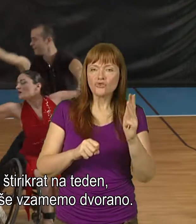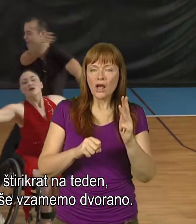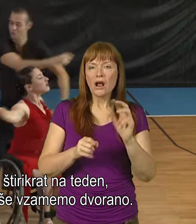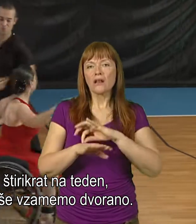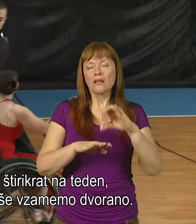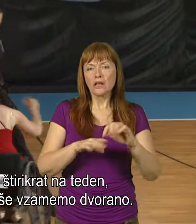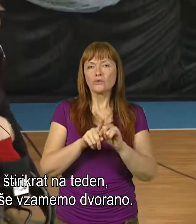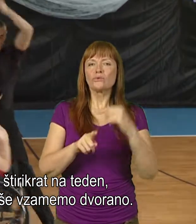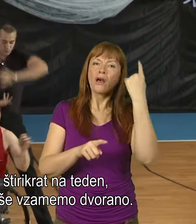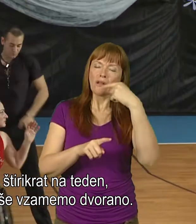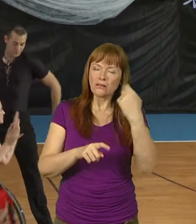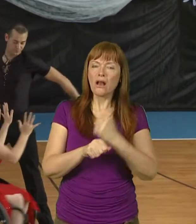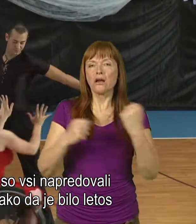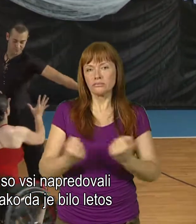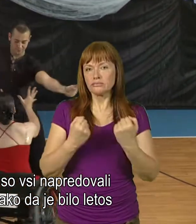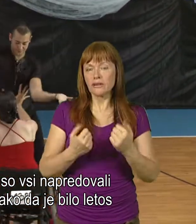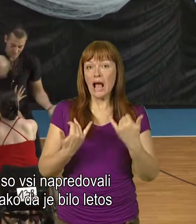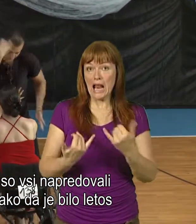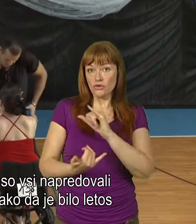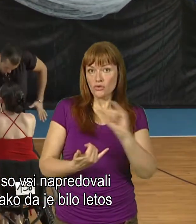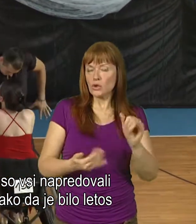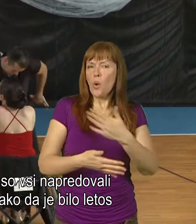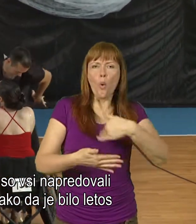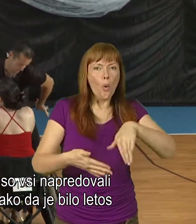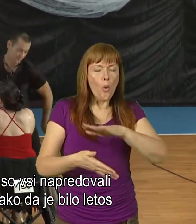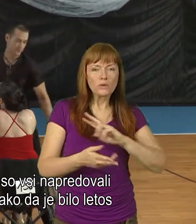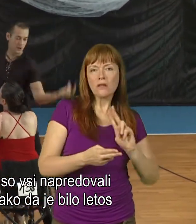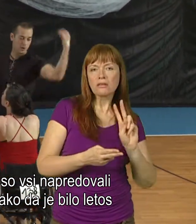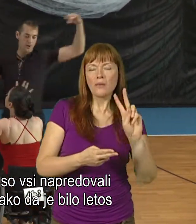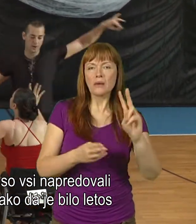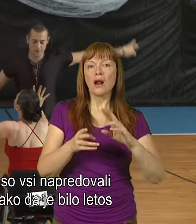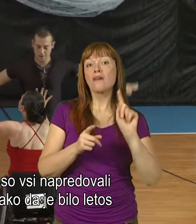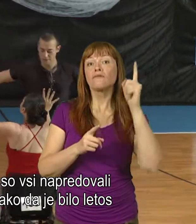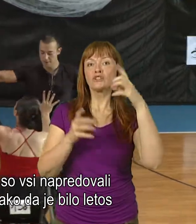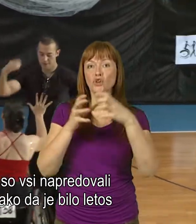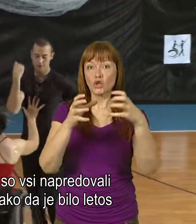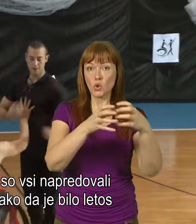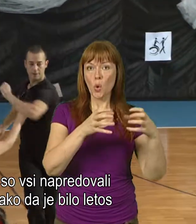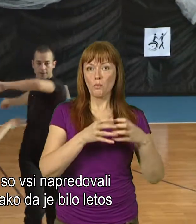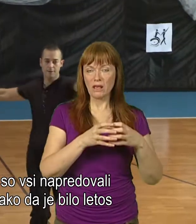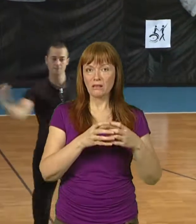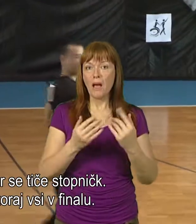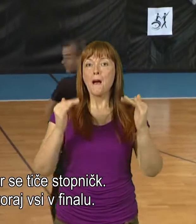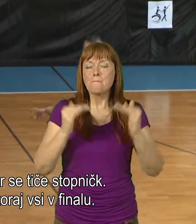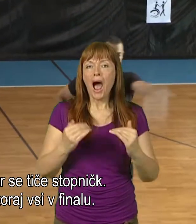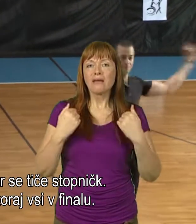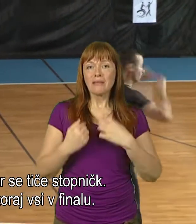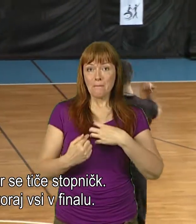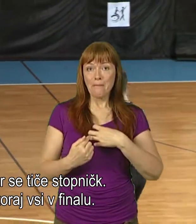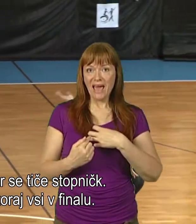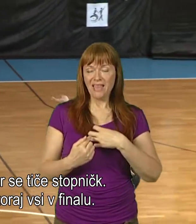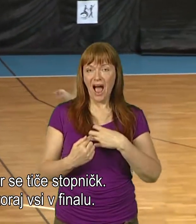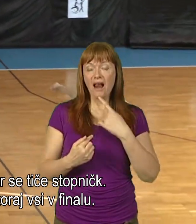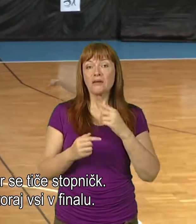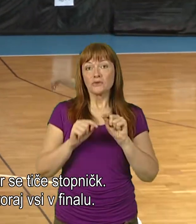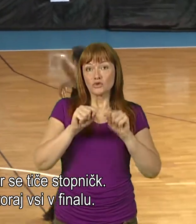vzamemo dvorano. Letošnjem letu smo pa pač vsi napredovali v višje skupine, tako da je bilo manj medalj, kar se tiče na stopničkah,